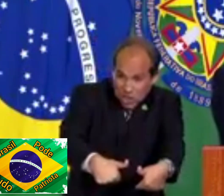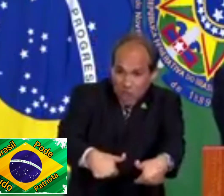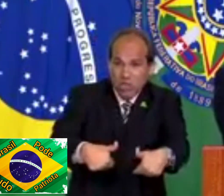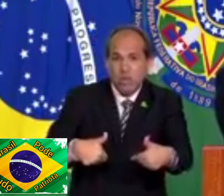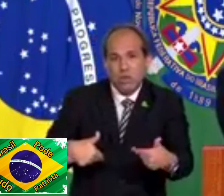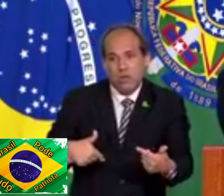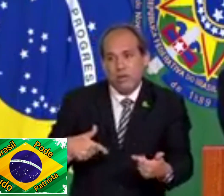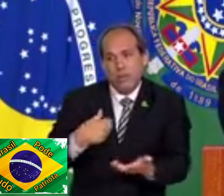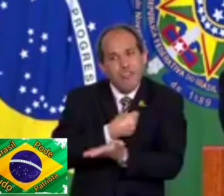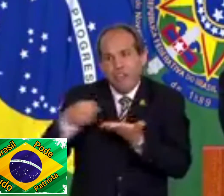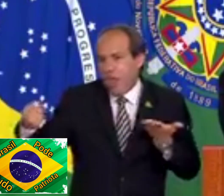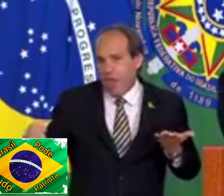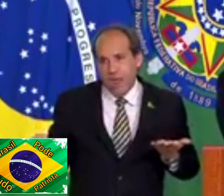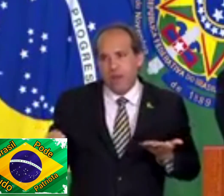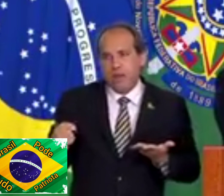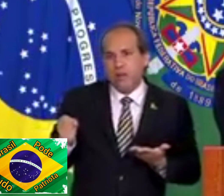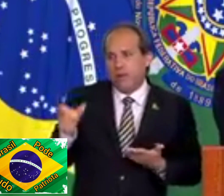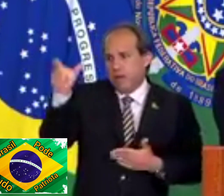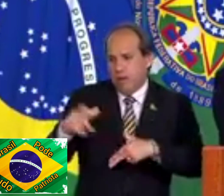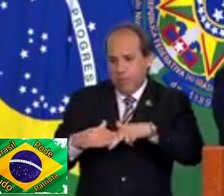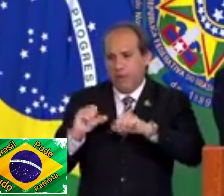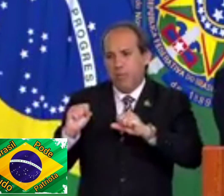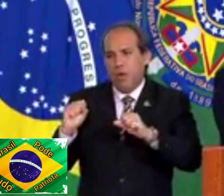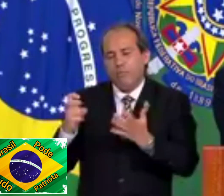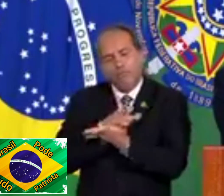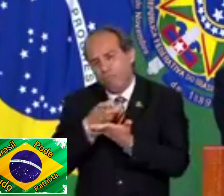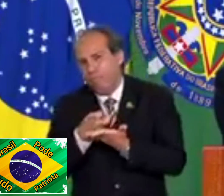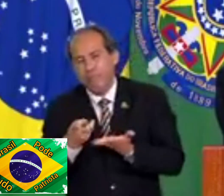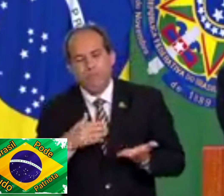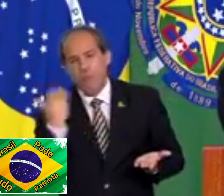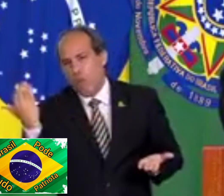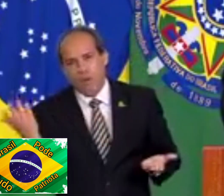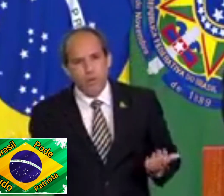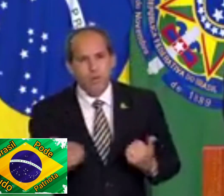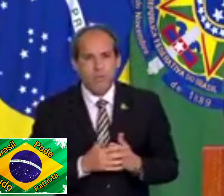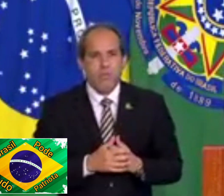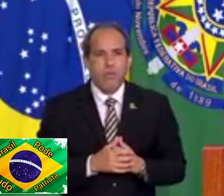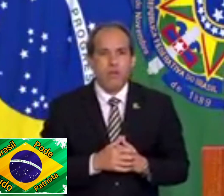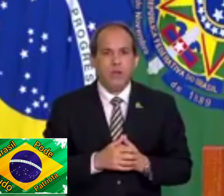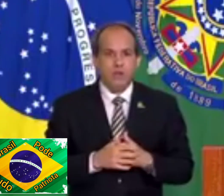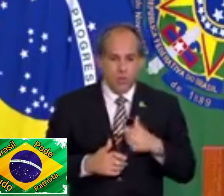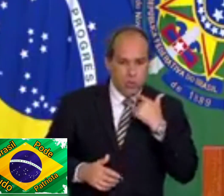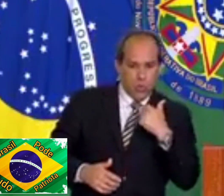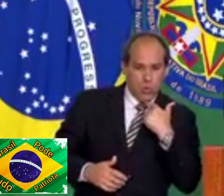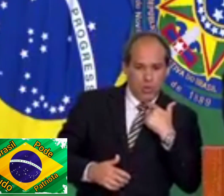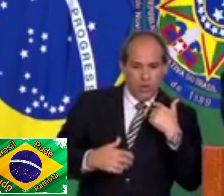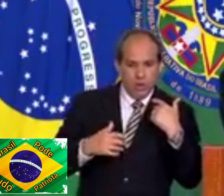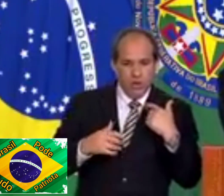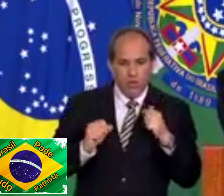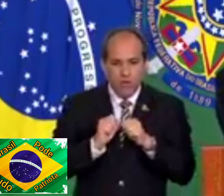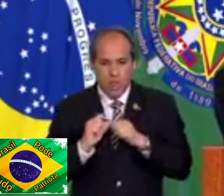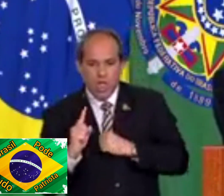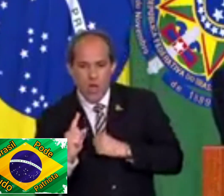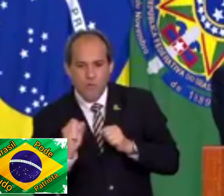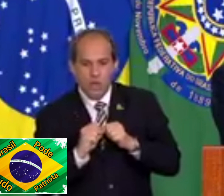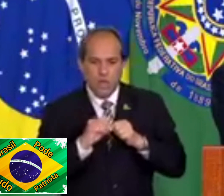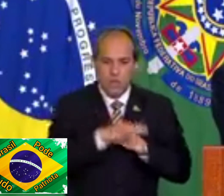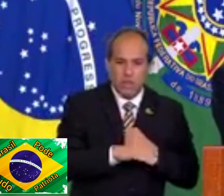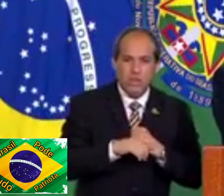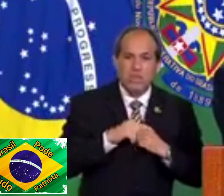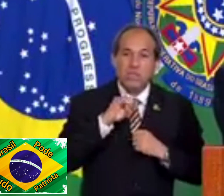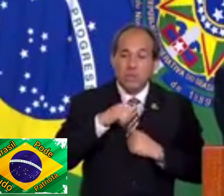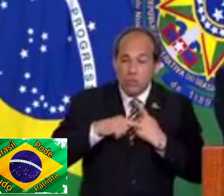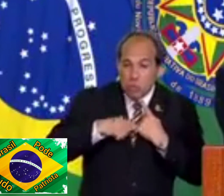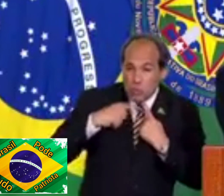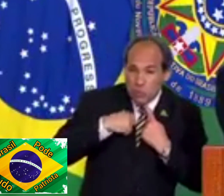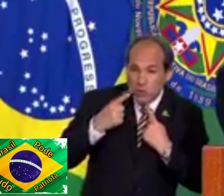o paciente pode ir embora. A indecisão, obviamente, tiraria a minha vida. A decisão